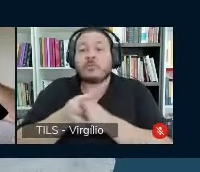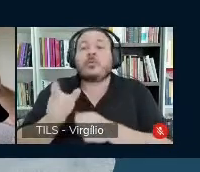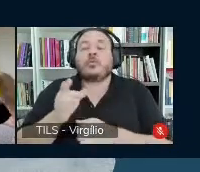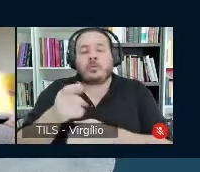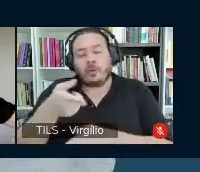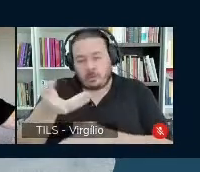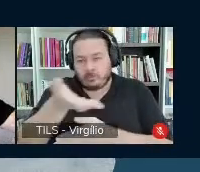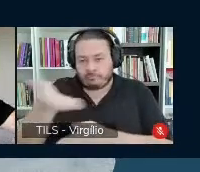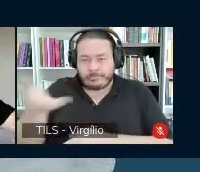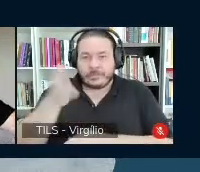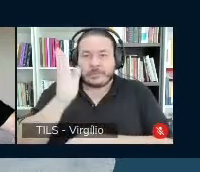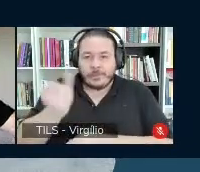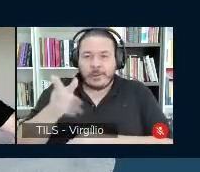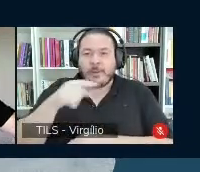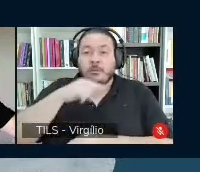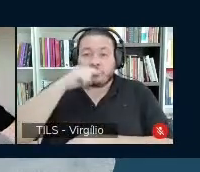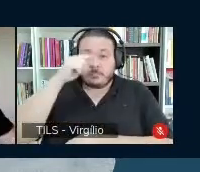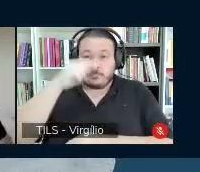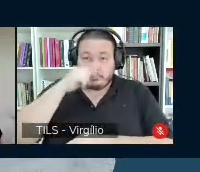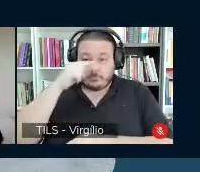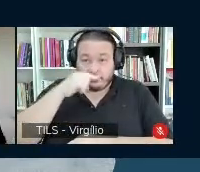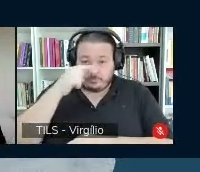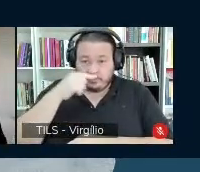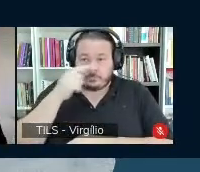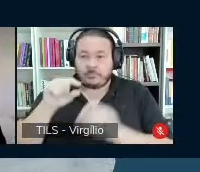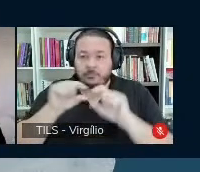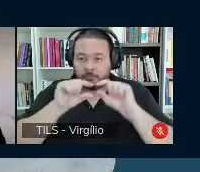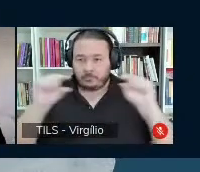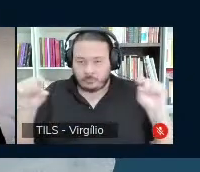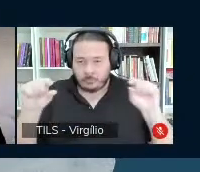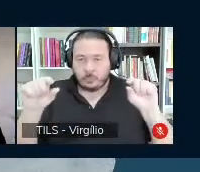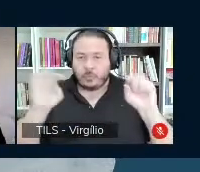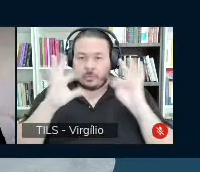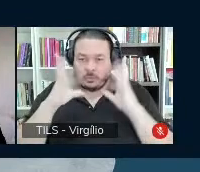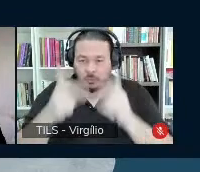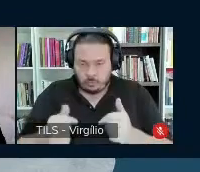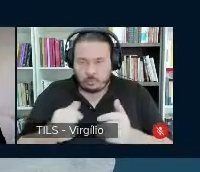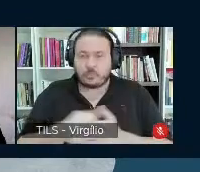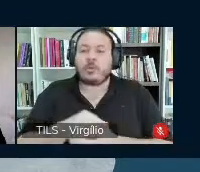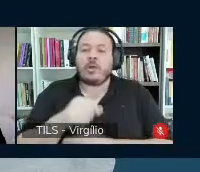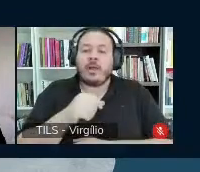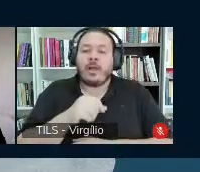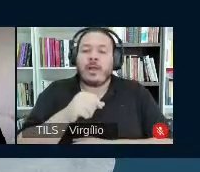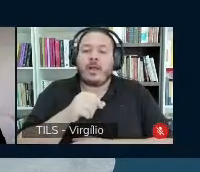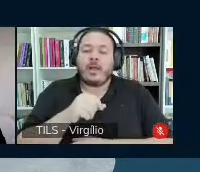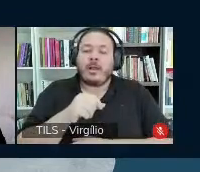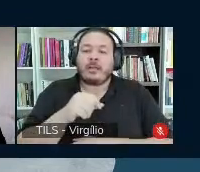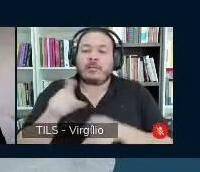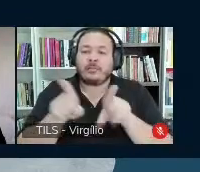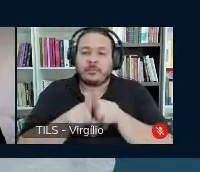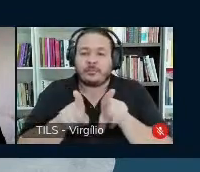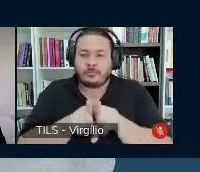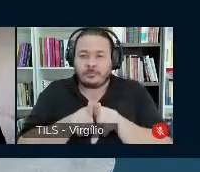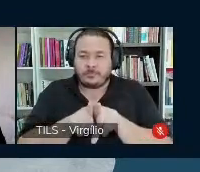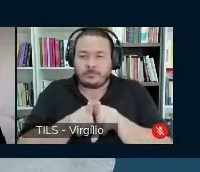Enilde Faustes, Enilde Leite Jesus Faustes, meu nome todo, né?